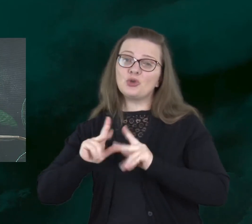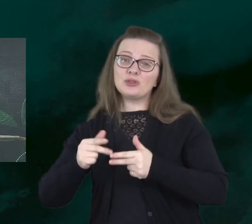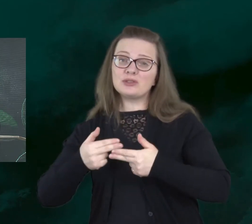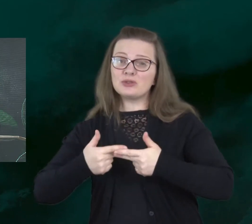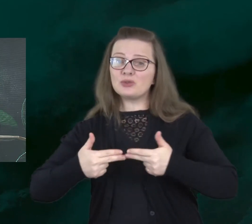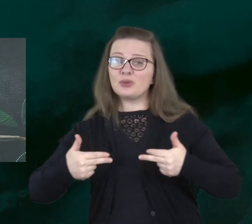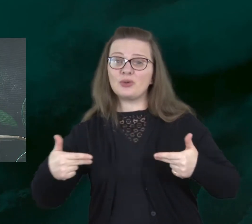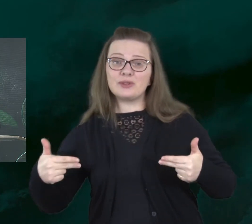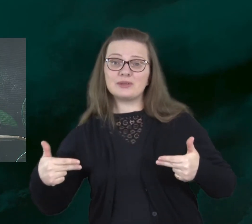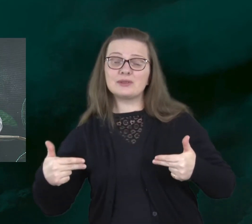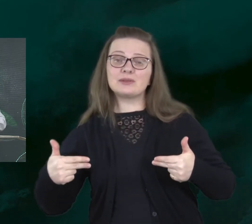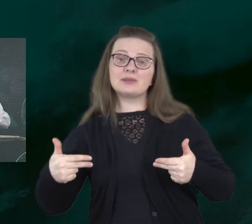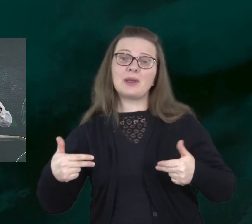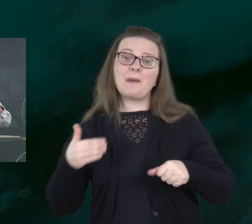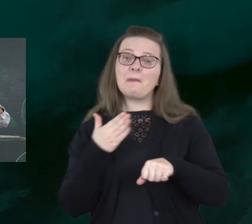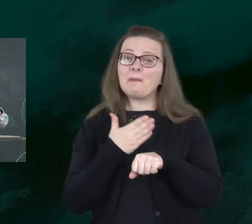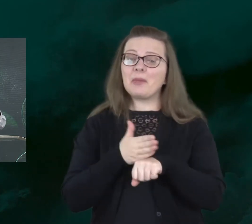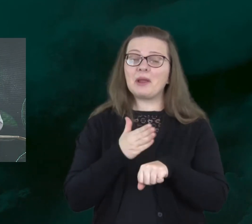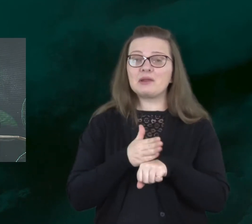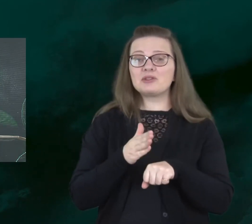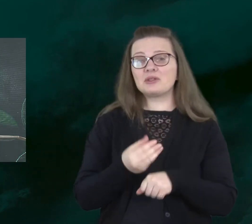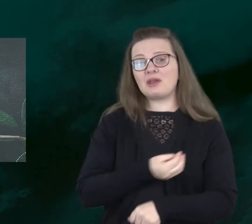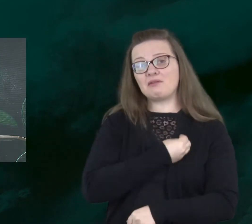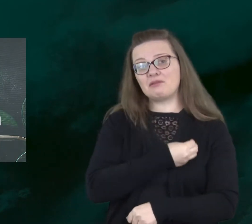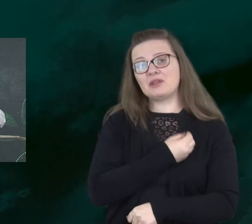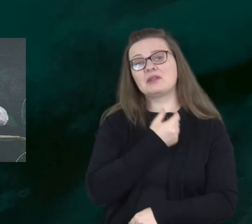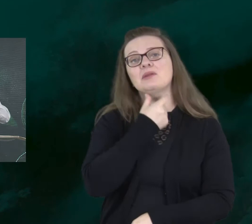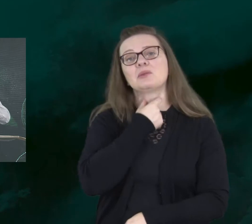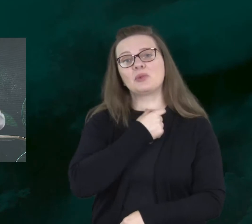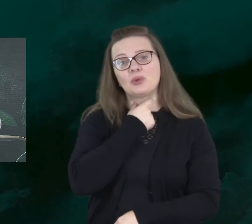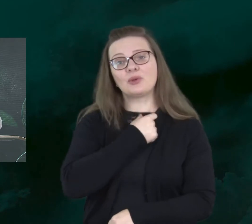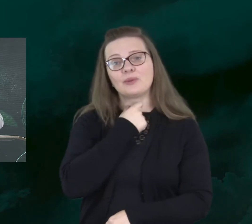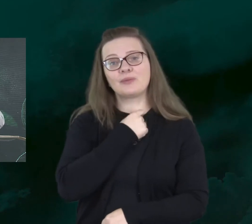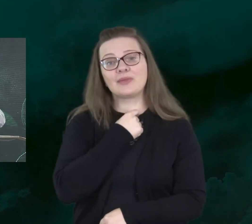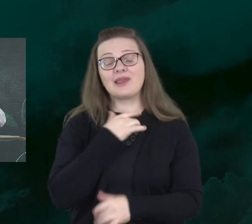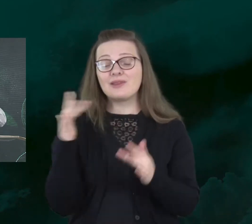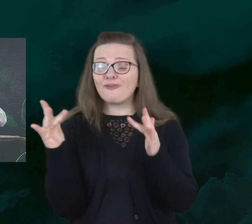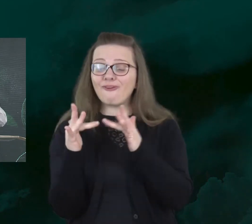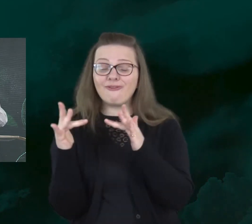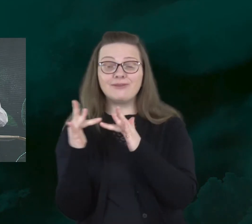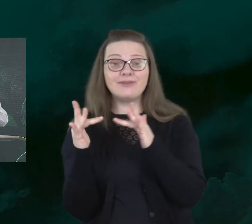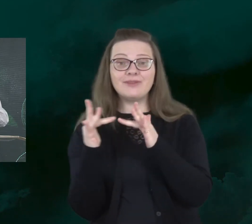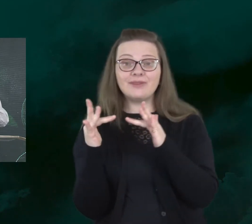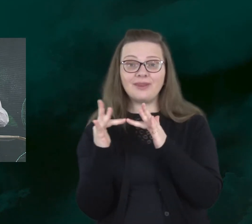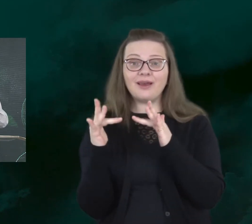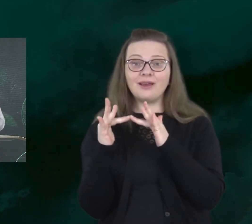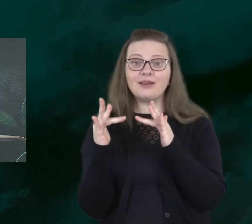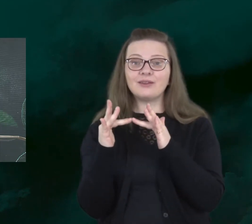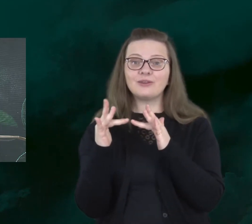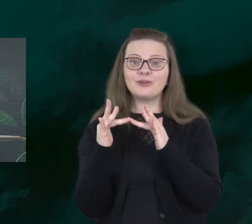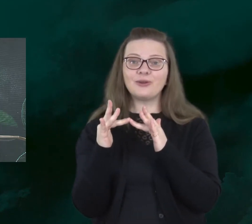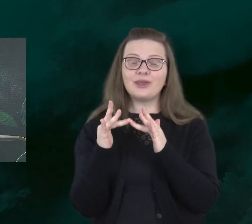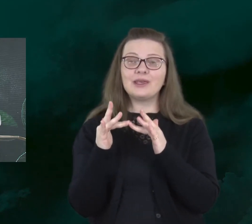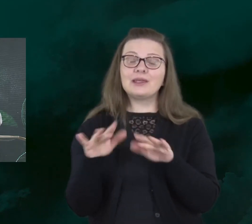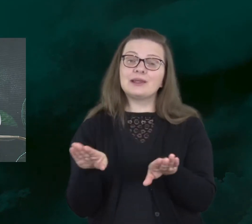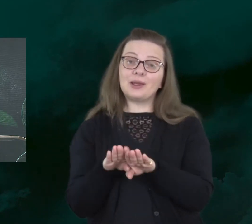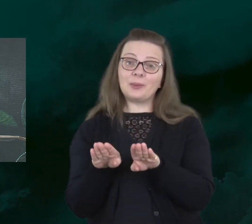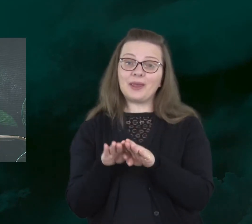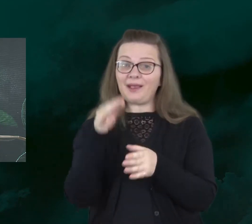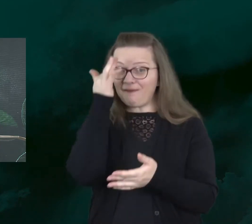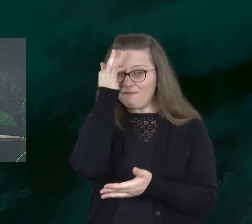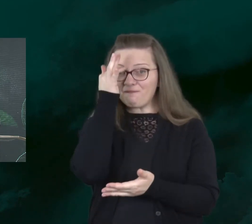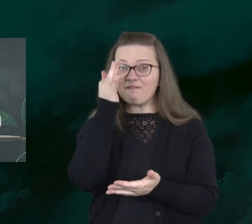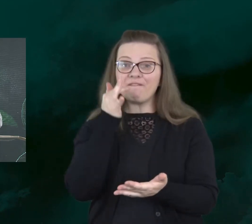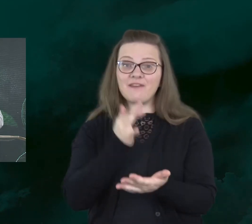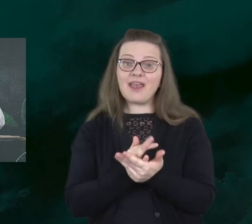práticos. Mas esse contato e essa E essa fé que eles tinham de que esse